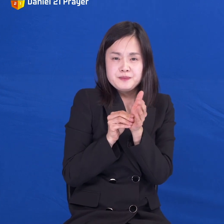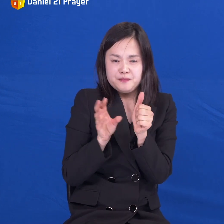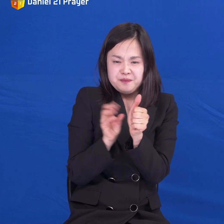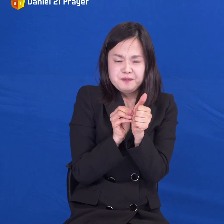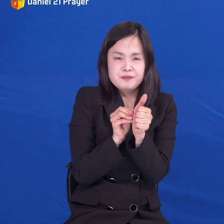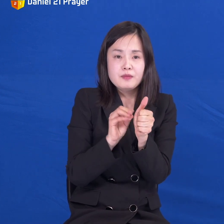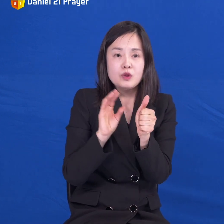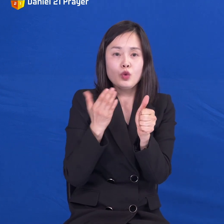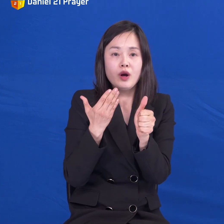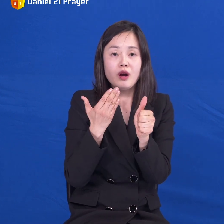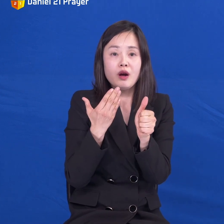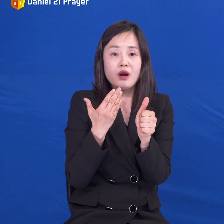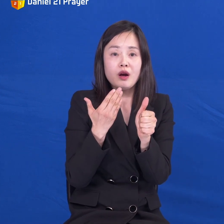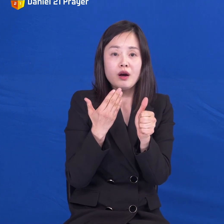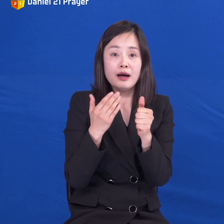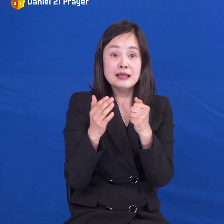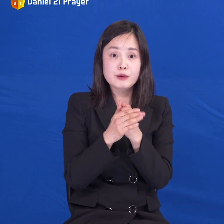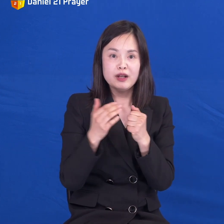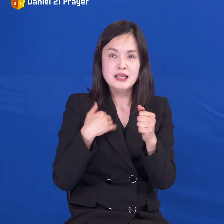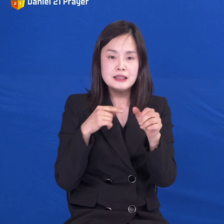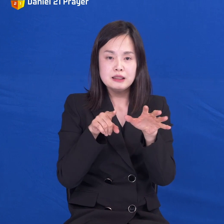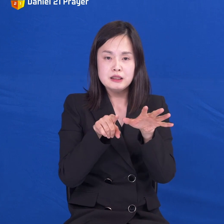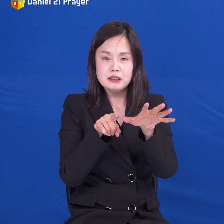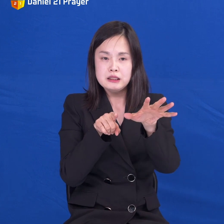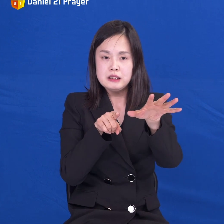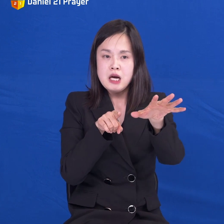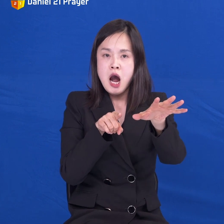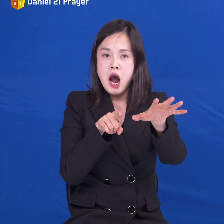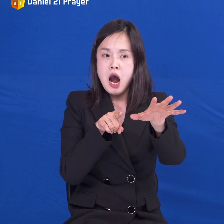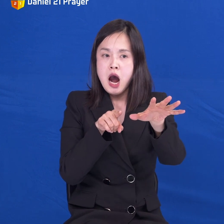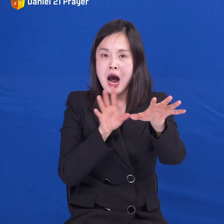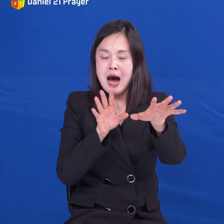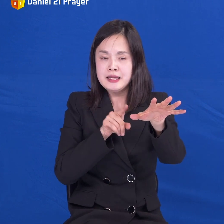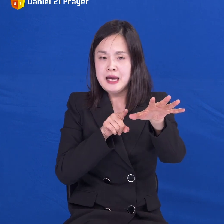절대 뒤에 가지 않습니다.